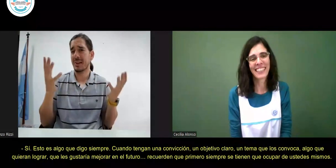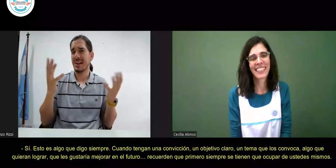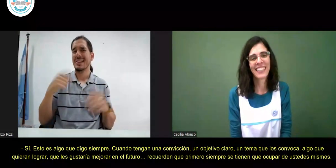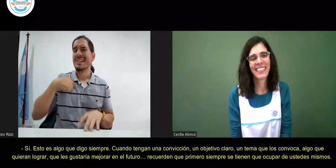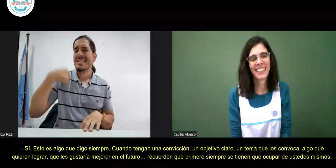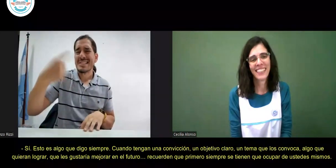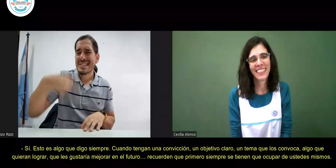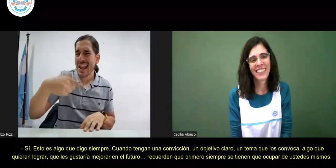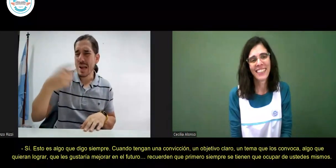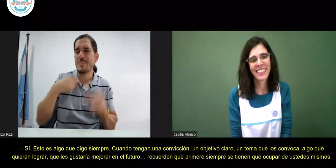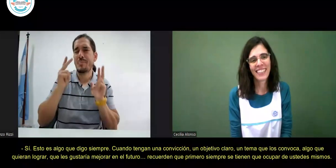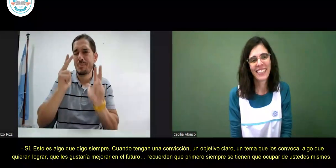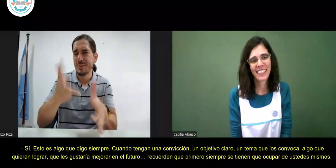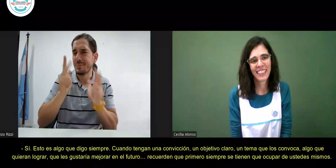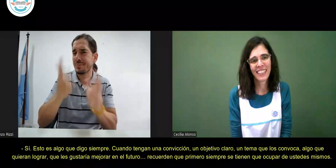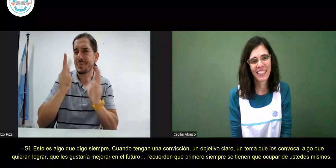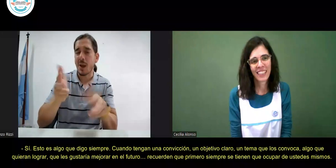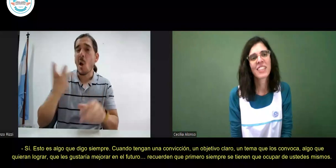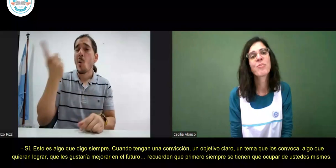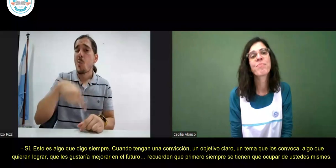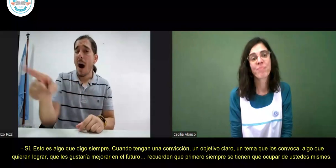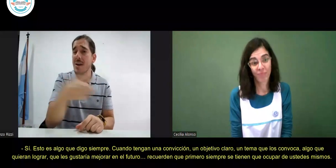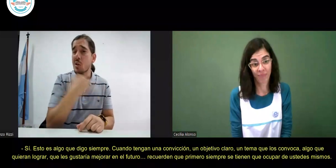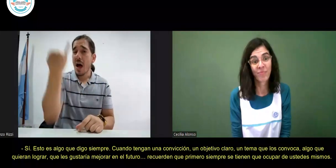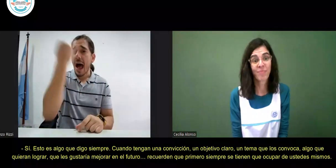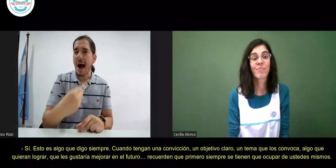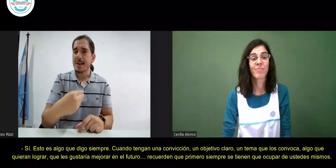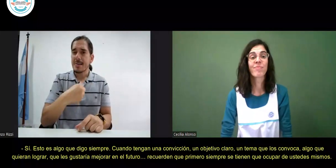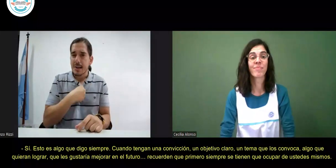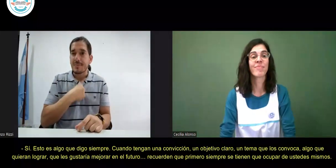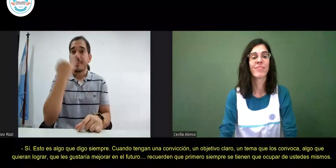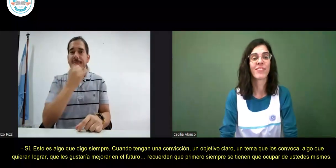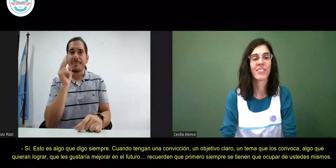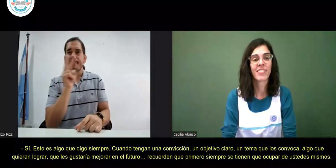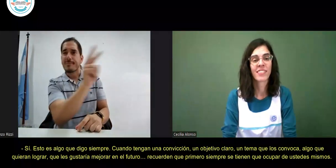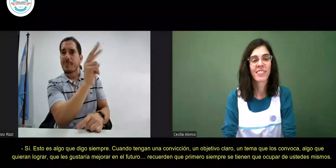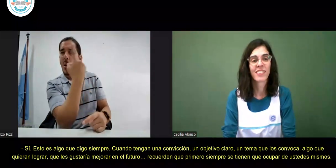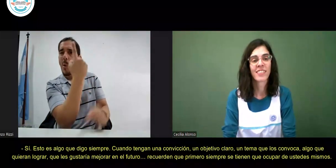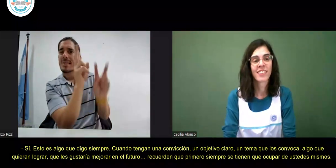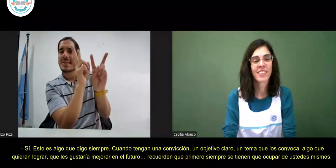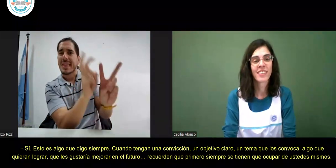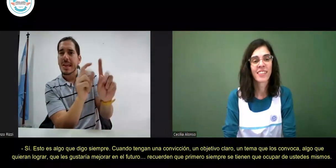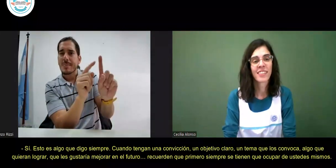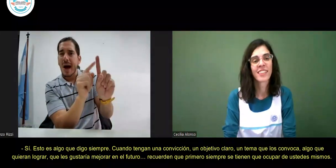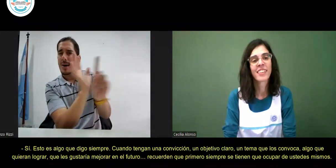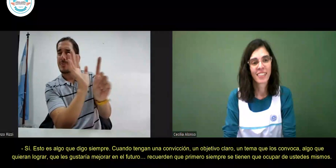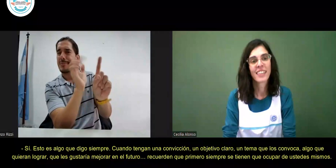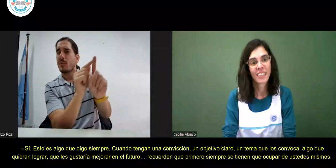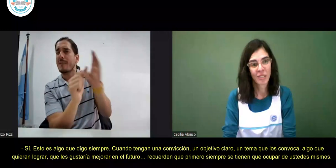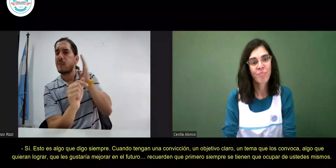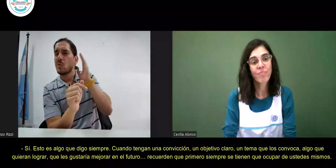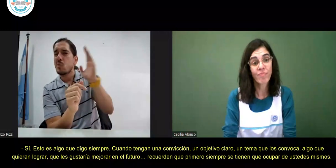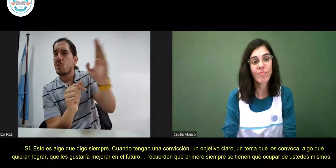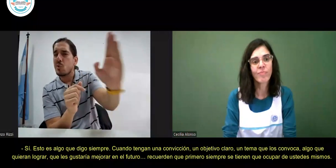Sí. Esto es algo que digo siempre. Cuando tengan una convicción, un